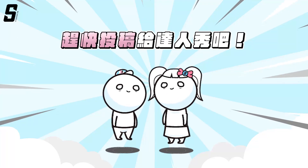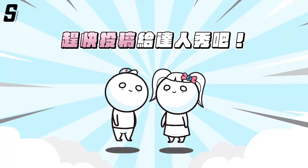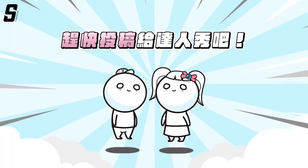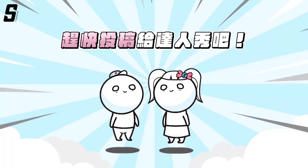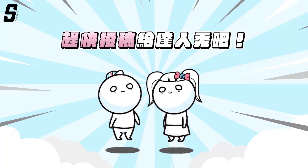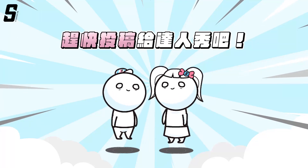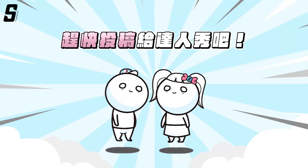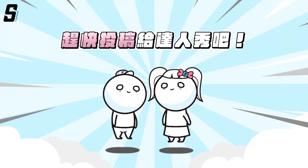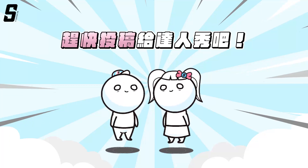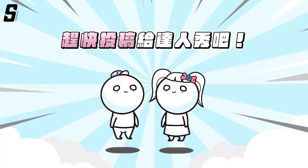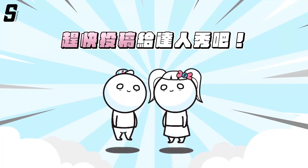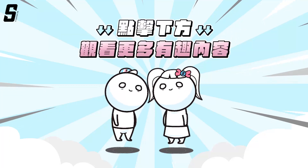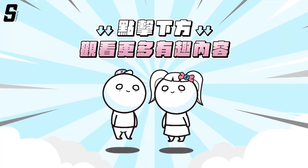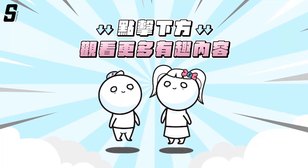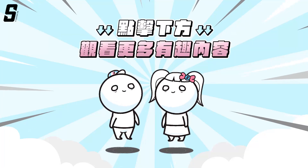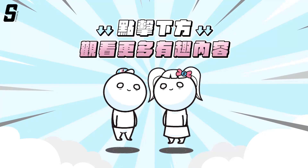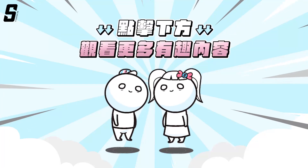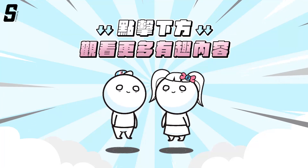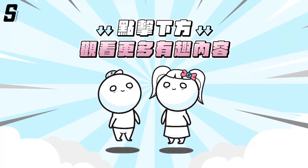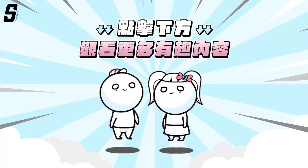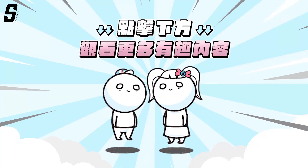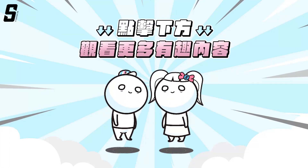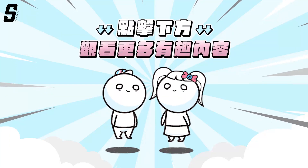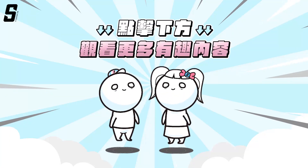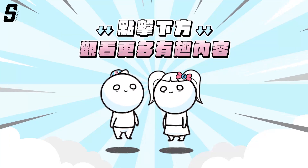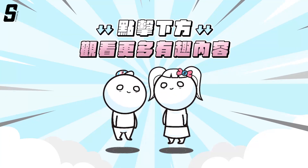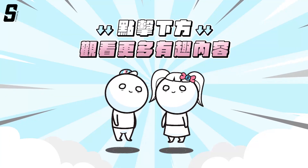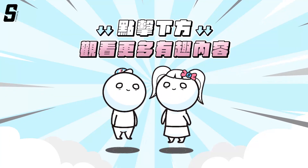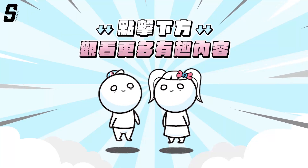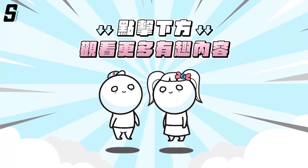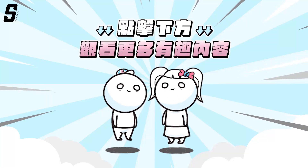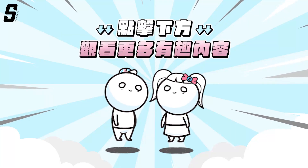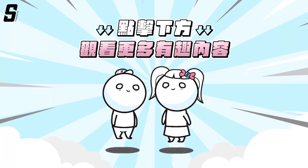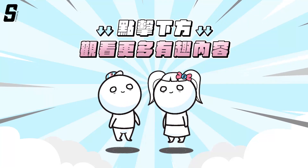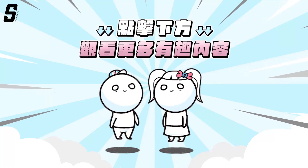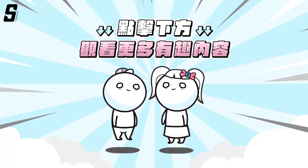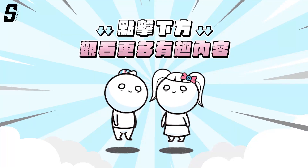快投稿给达人秀吧，点击下方观看更多有趣内容。